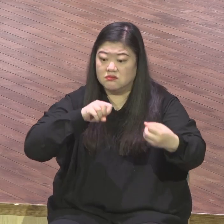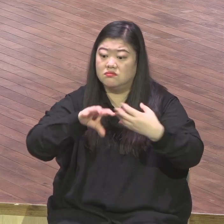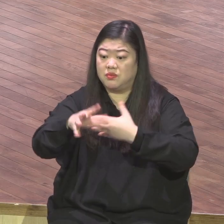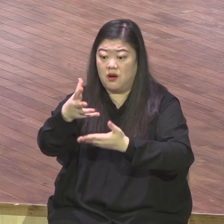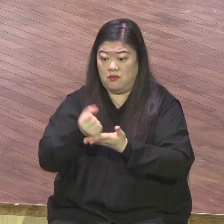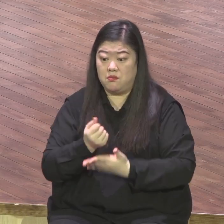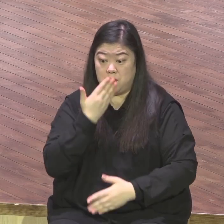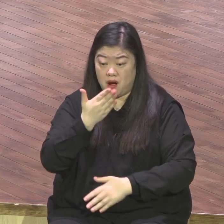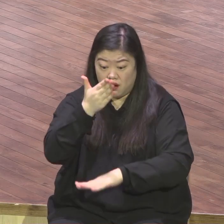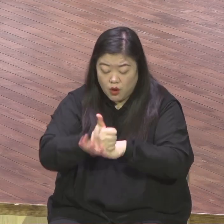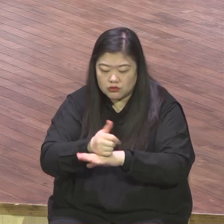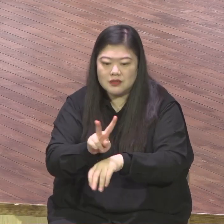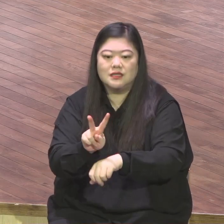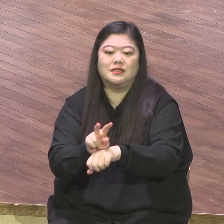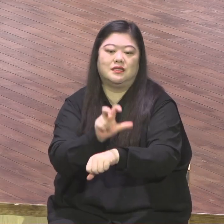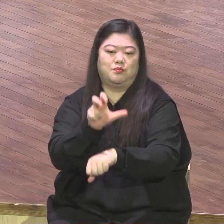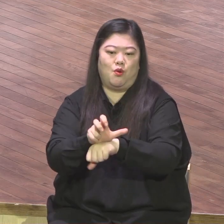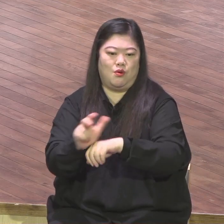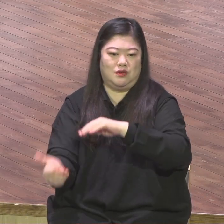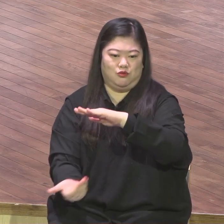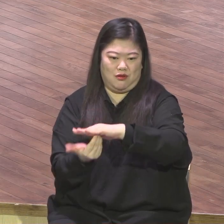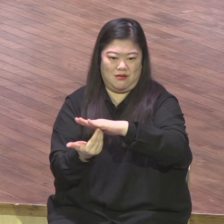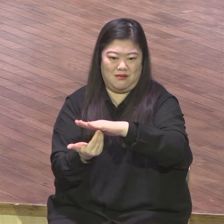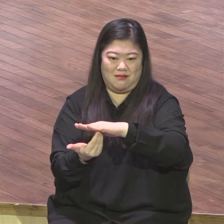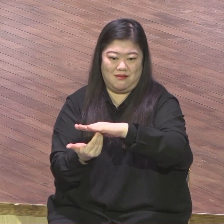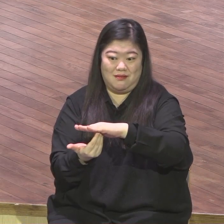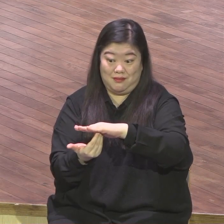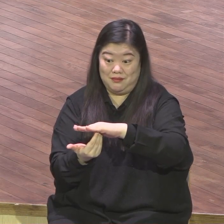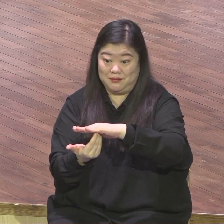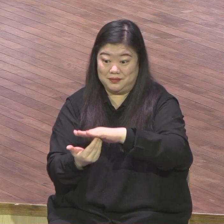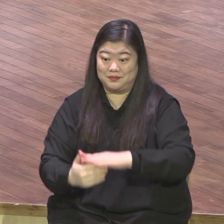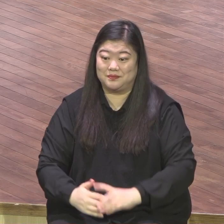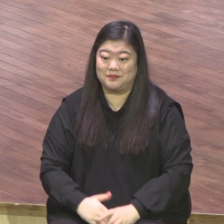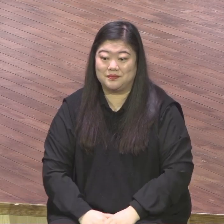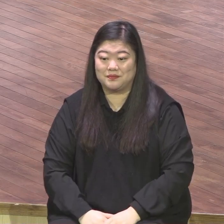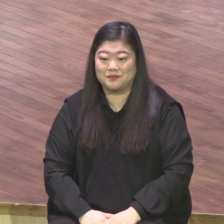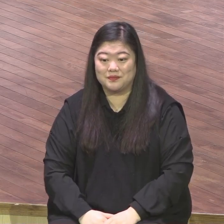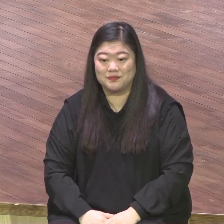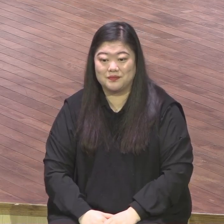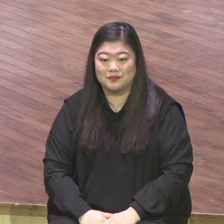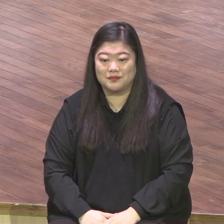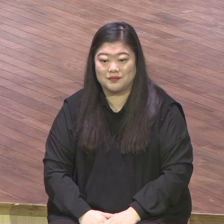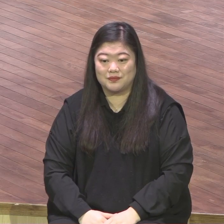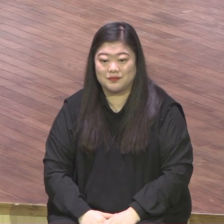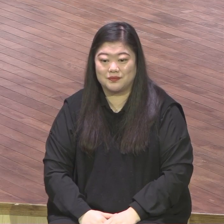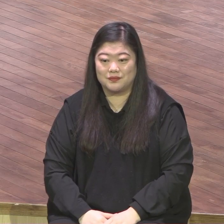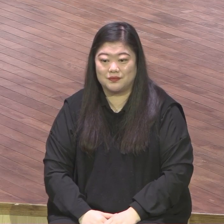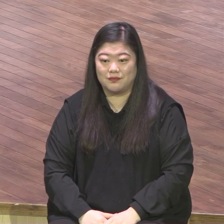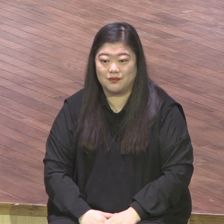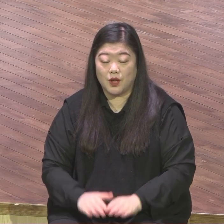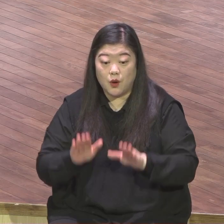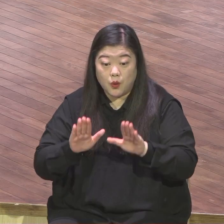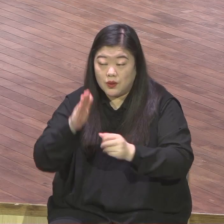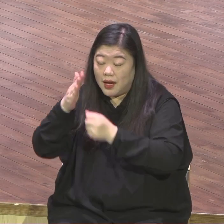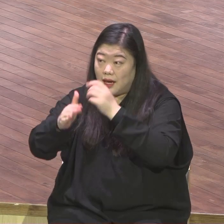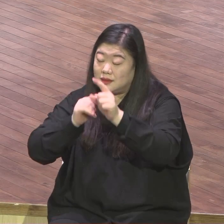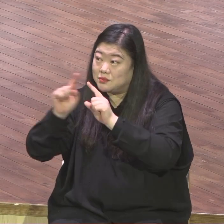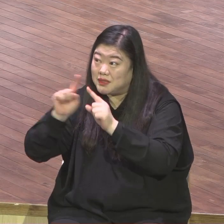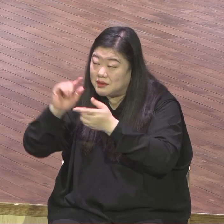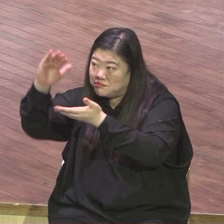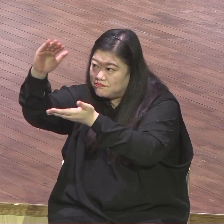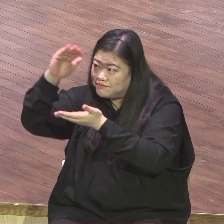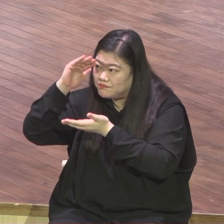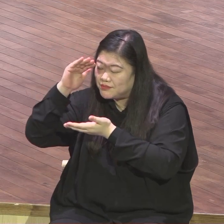25의 증인으로 나가게 된다. 영계 모든 성도들. 오늘 말씀을 통해서 하나님의 시한표 속에서